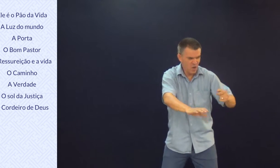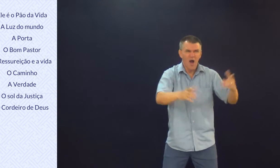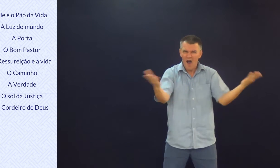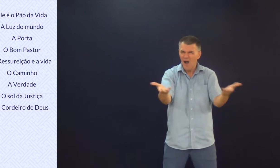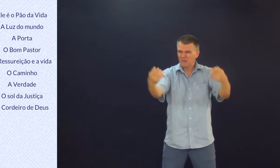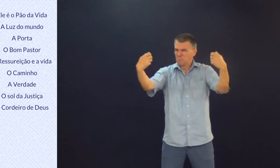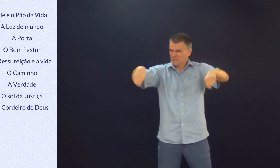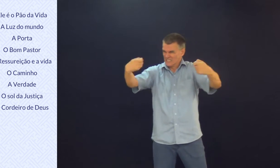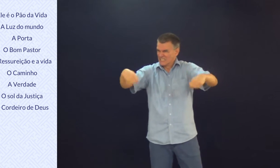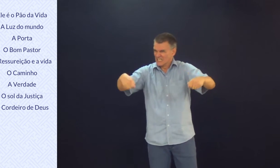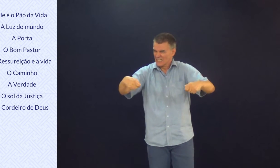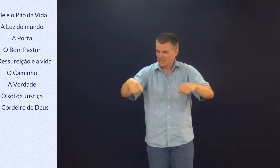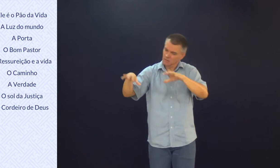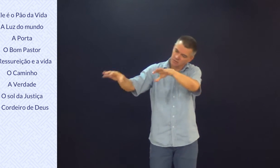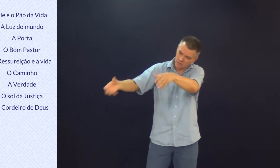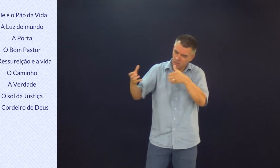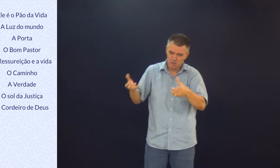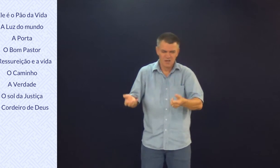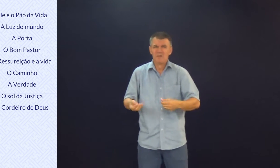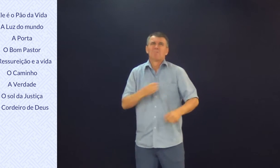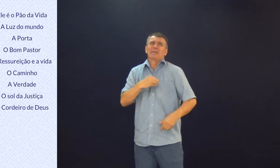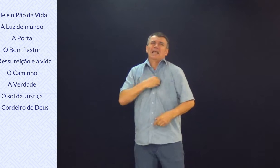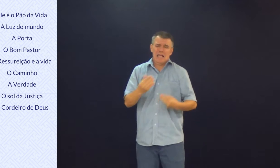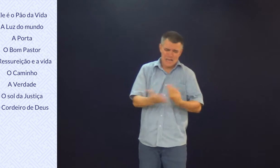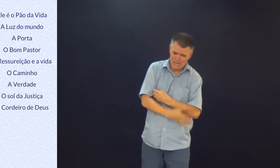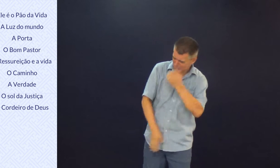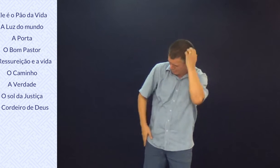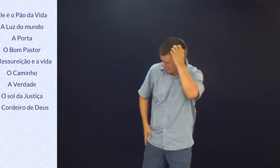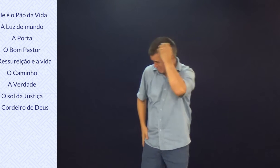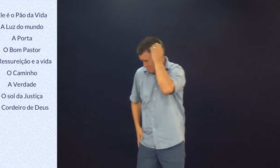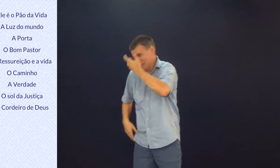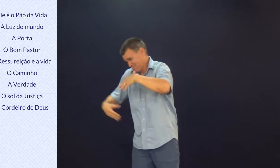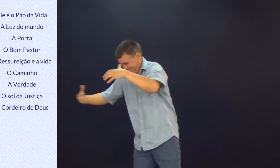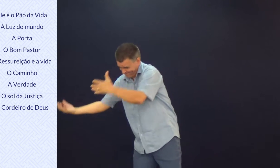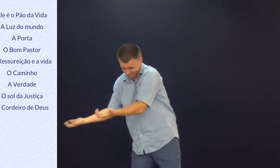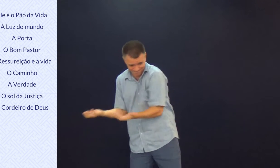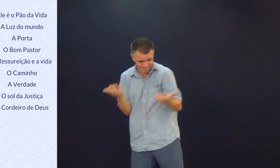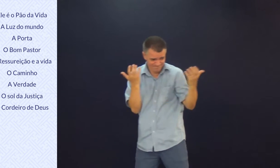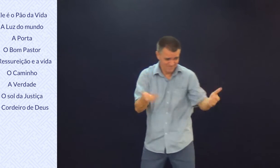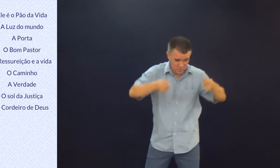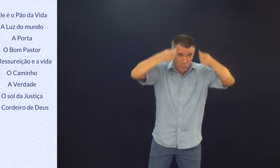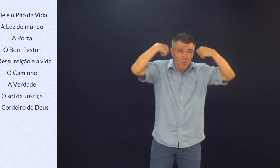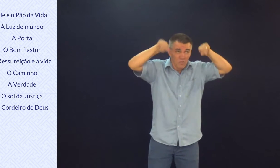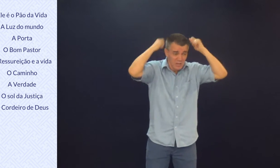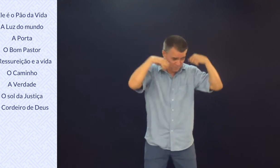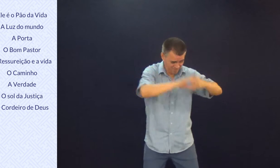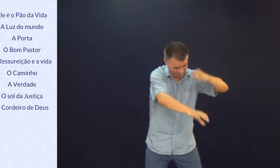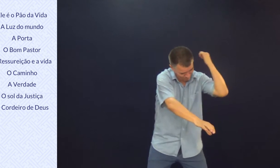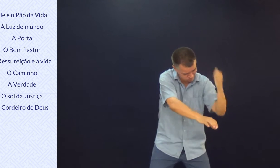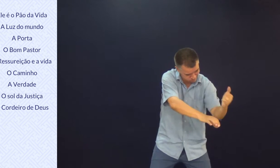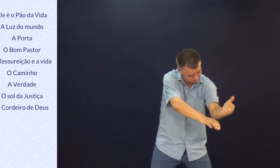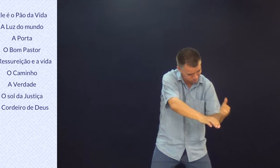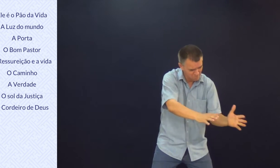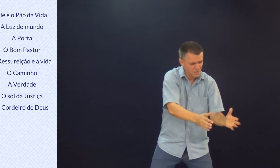porque antes né ante jesus nós tínhamos que fazer que sacrificar animais né perrô traz uma ovelha